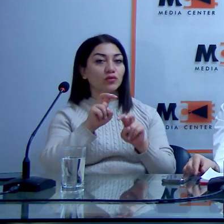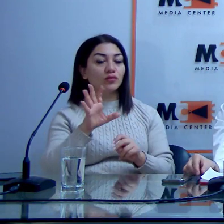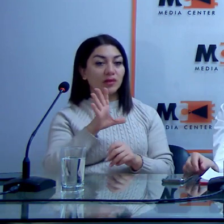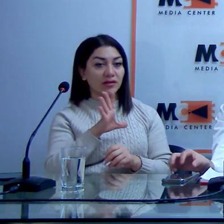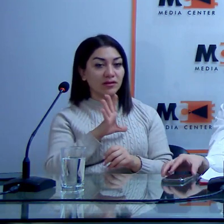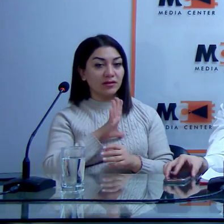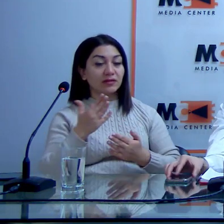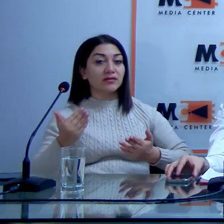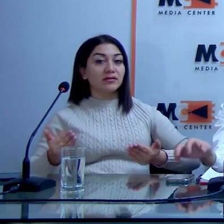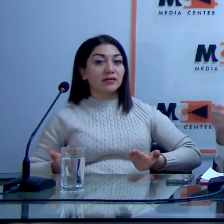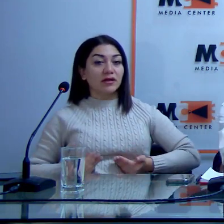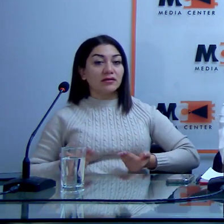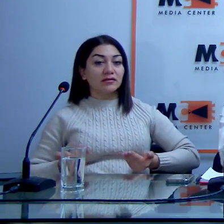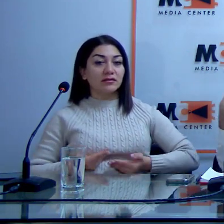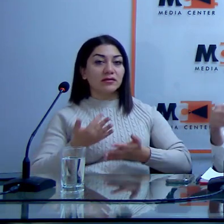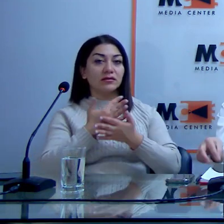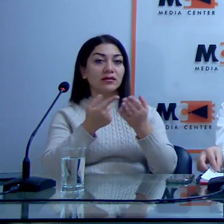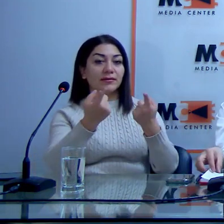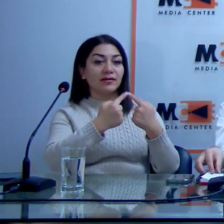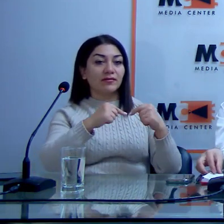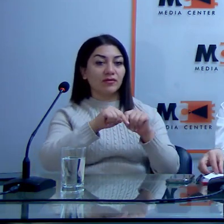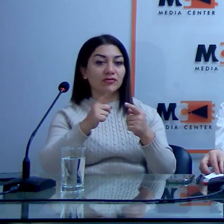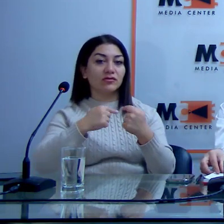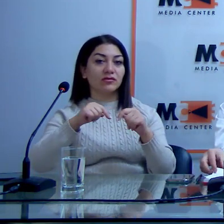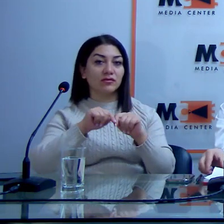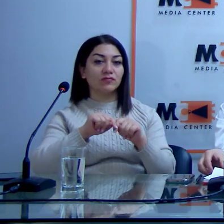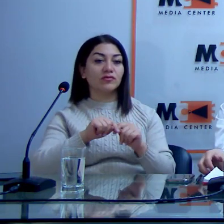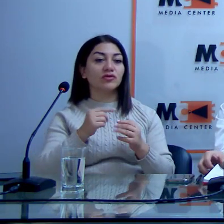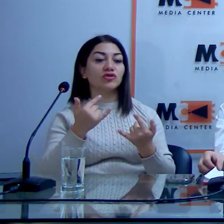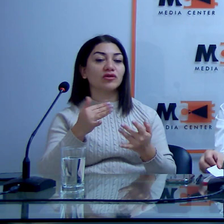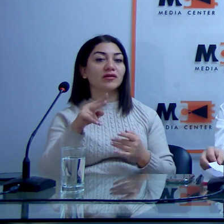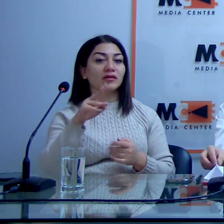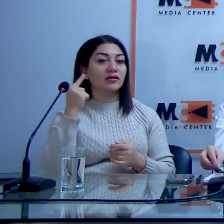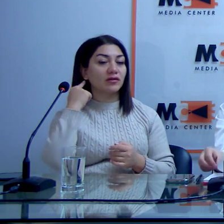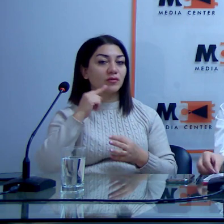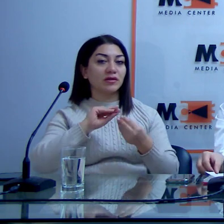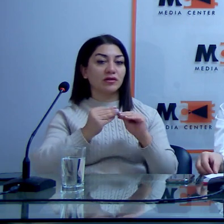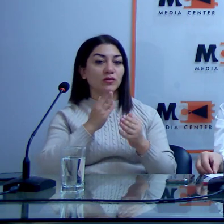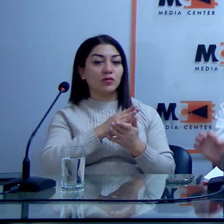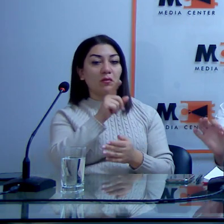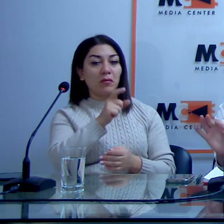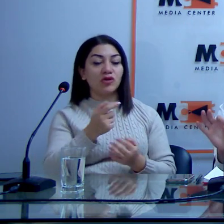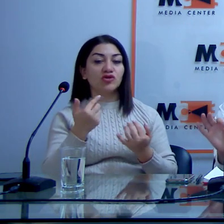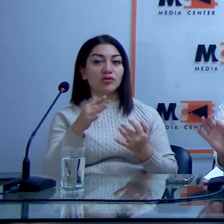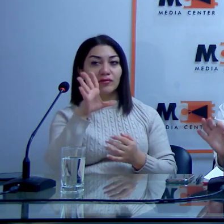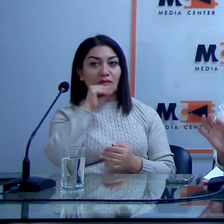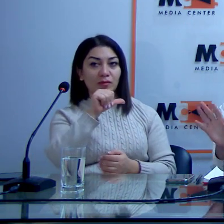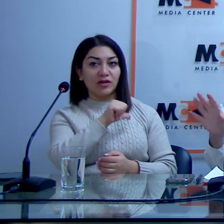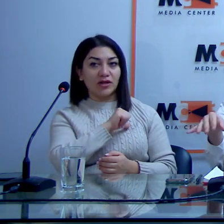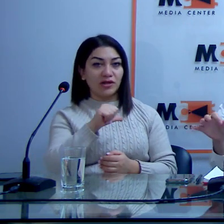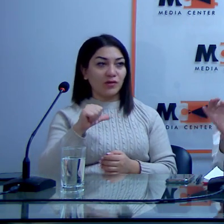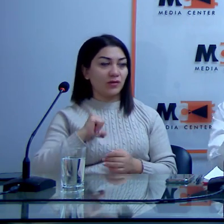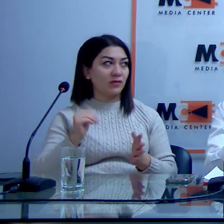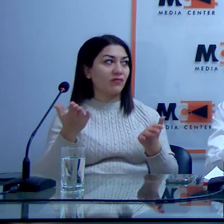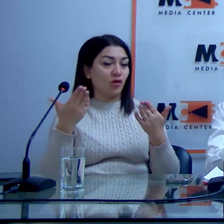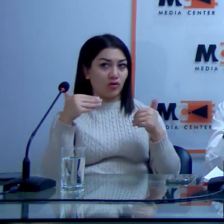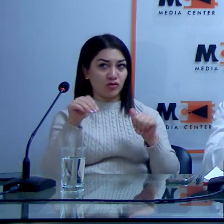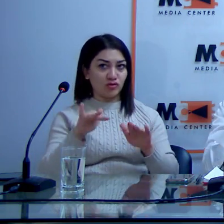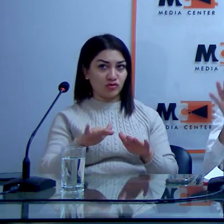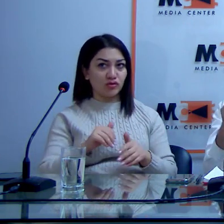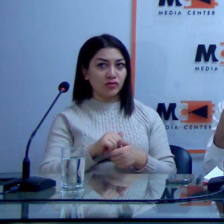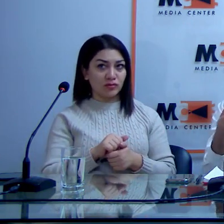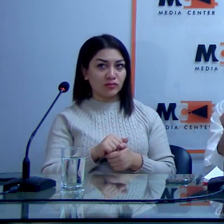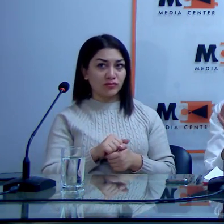թե կյանքի տարբեր ոլորտների վերաբերյալ, որքանով են լխողու անձինք կարողանում ինքնուրույն որոշումներ կայացնել։